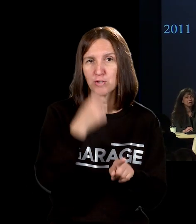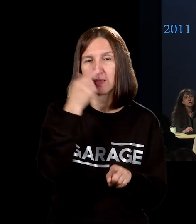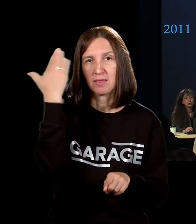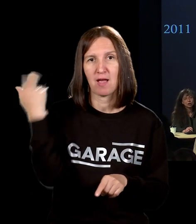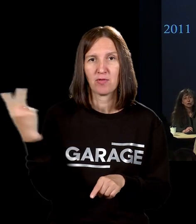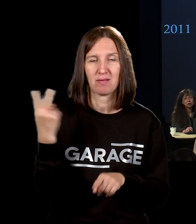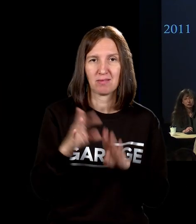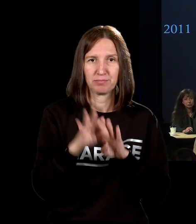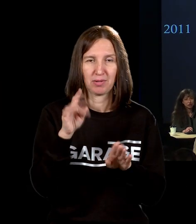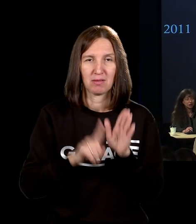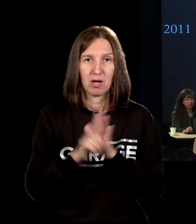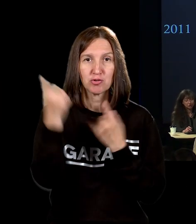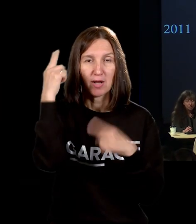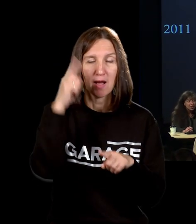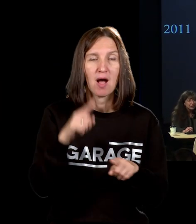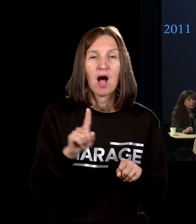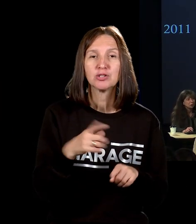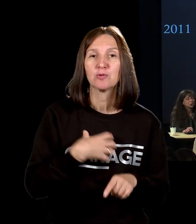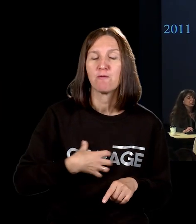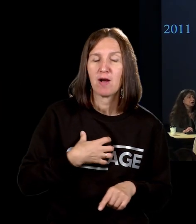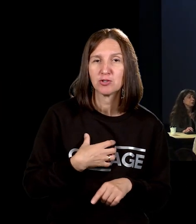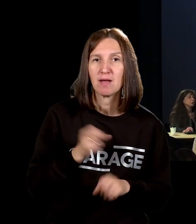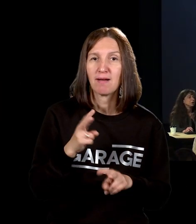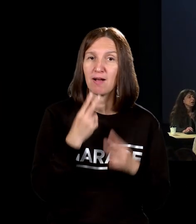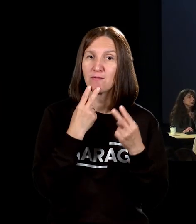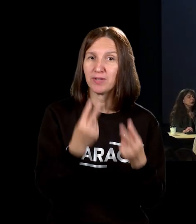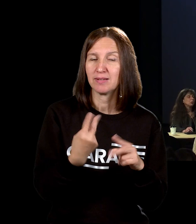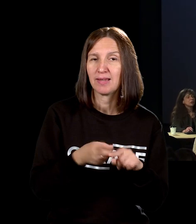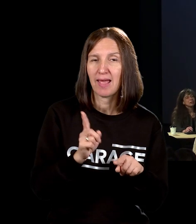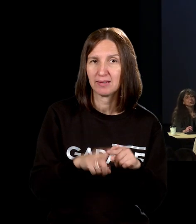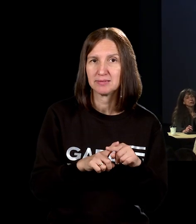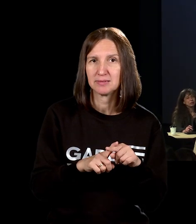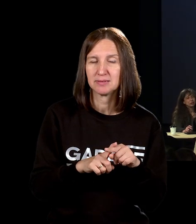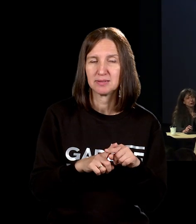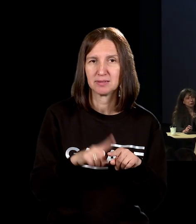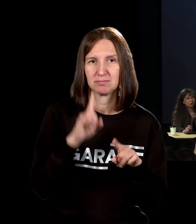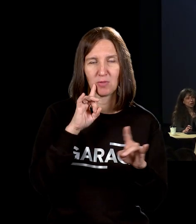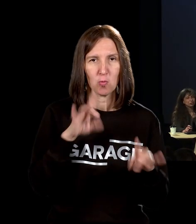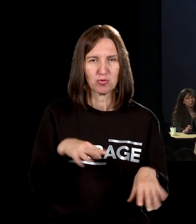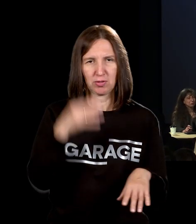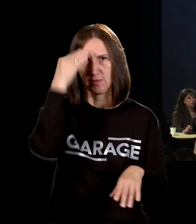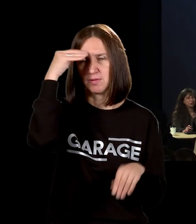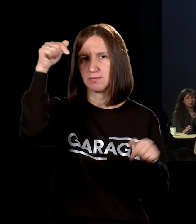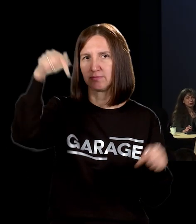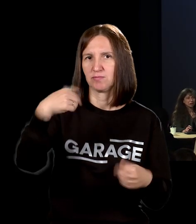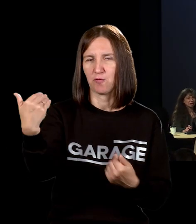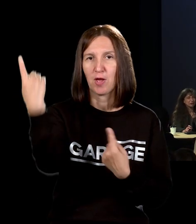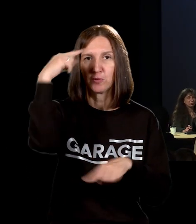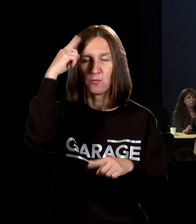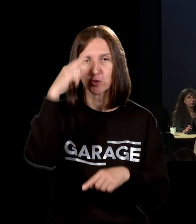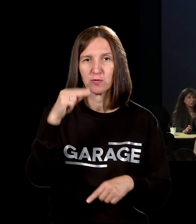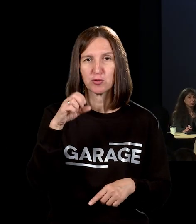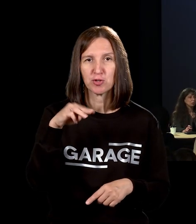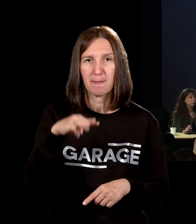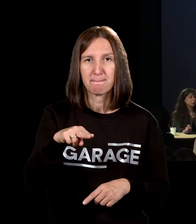эти макеты, очень неожиданные в контексте творчества Чепманов, но и то, как они выставляются, потому что с некоторого момента